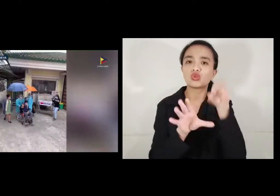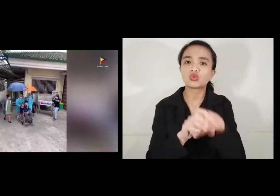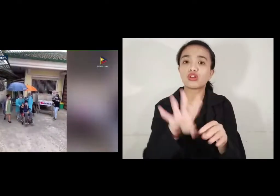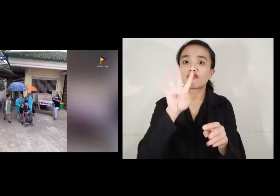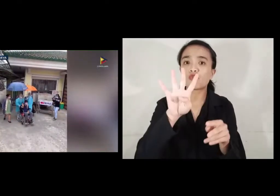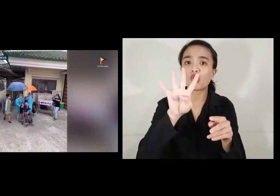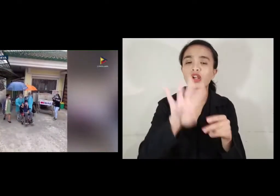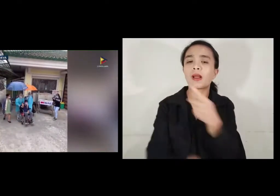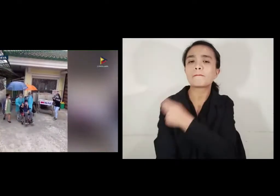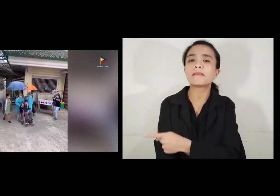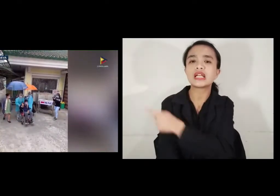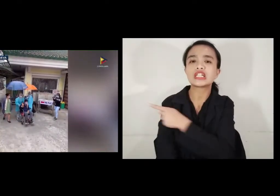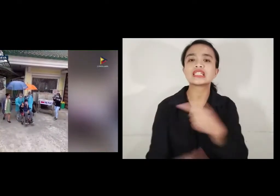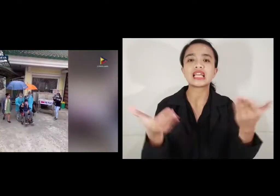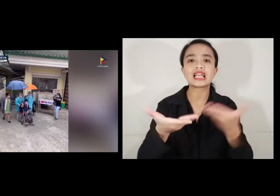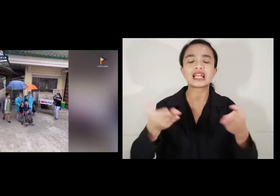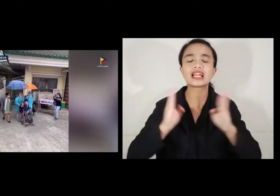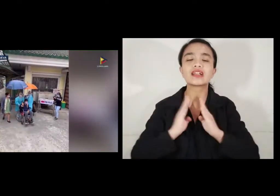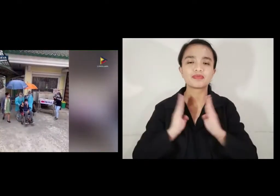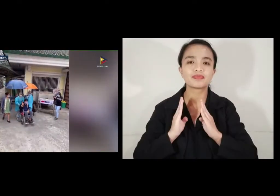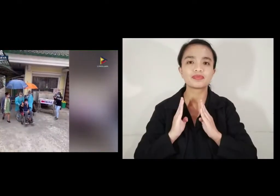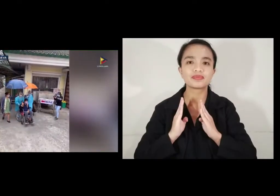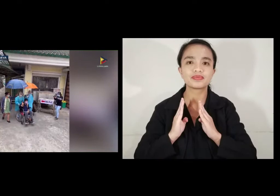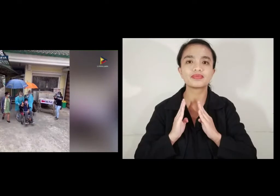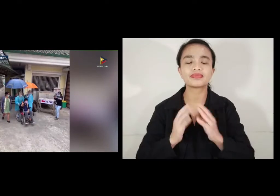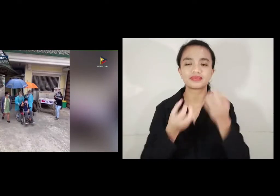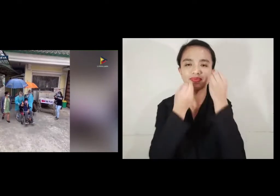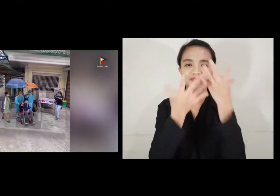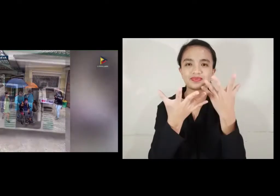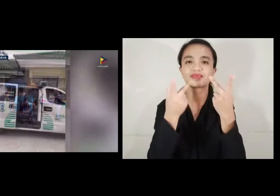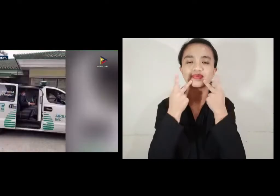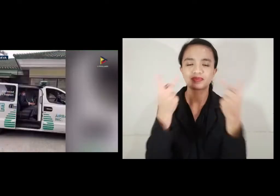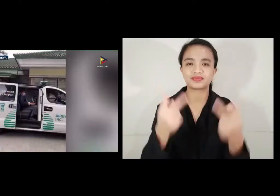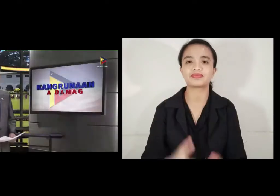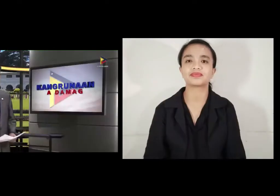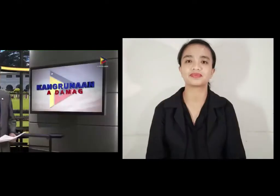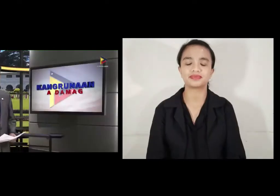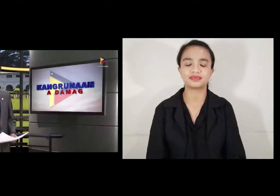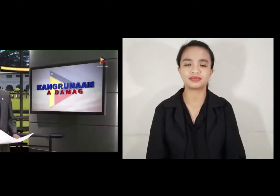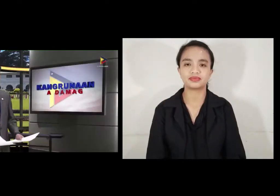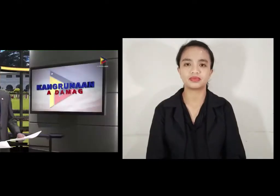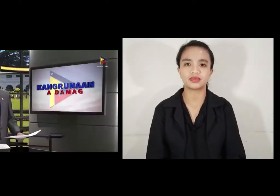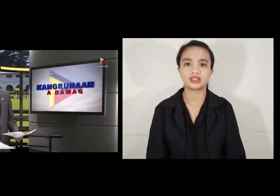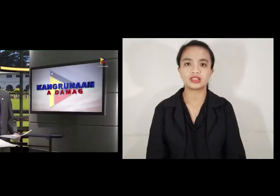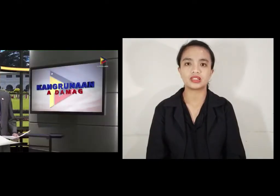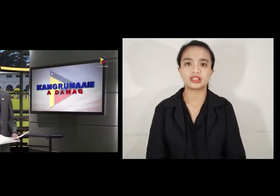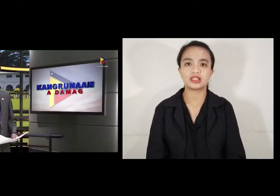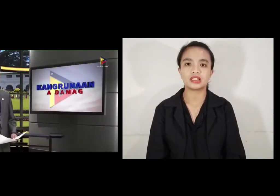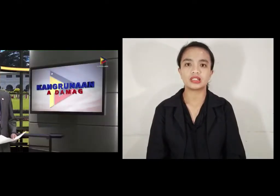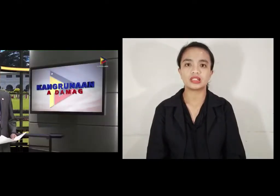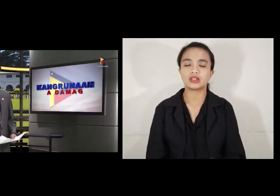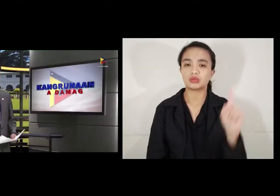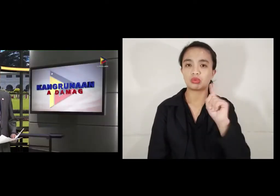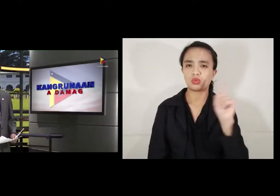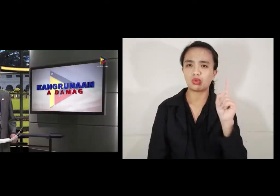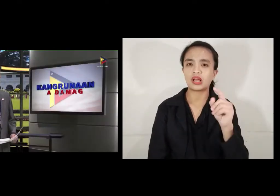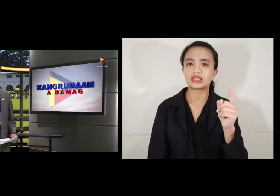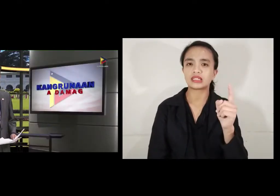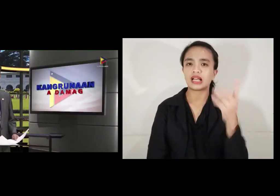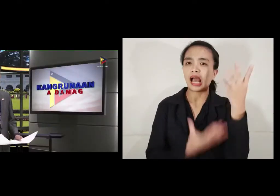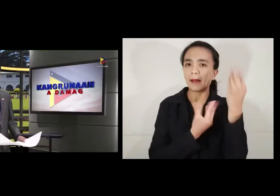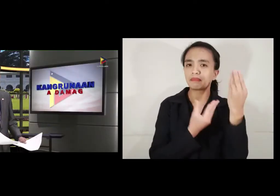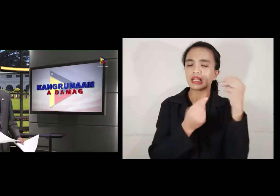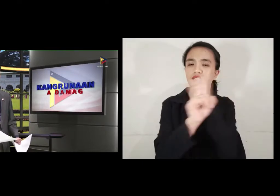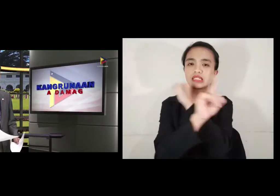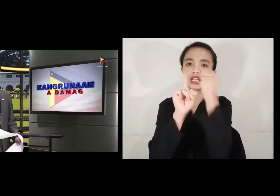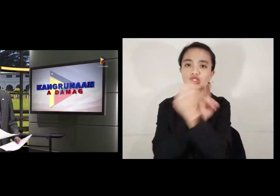patients ti syudad ti Baguio, nagpabigbig iti publiko. Kabayatan na intay matamuan ti kaudyan na sitwasyon